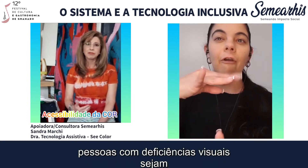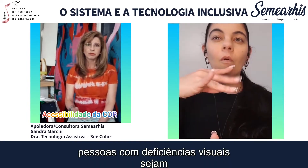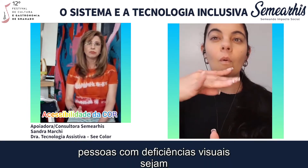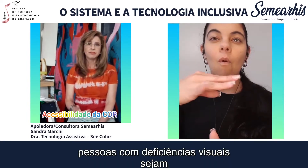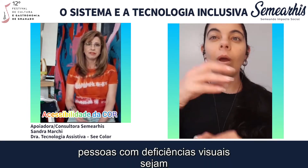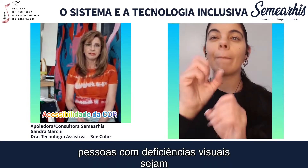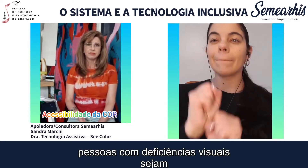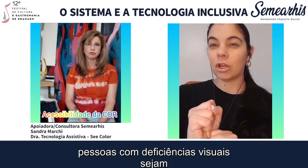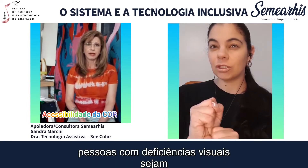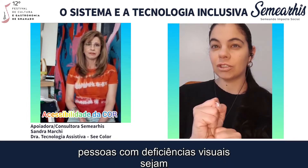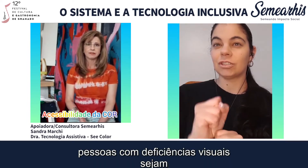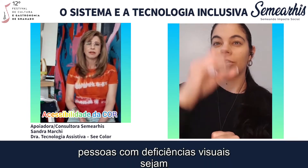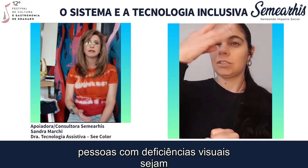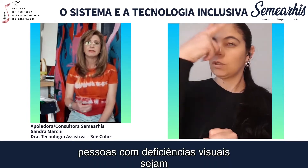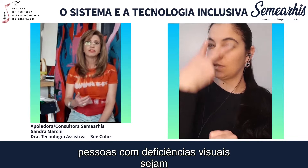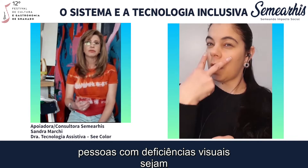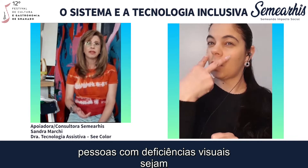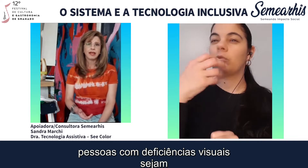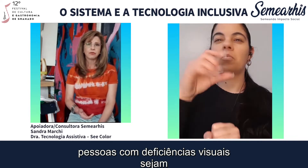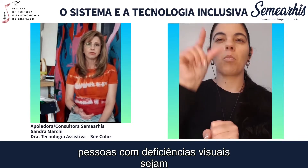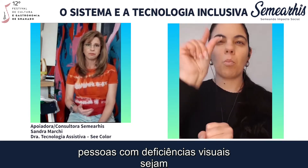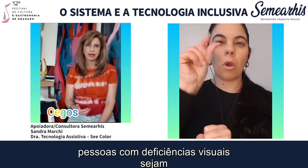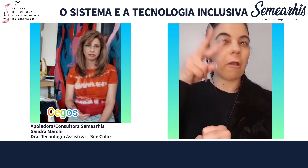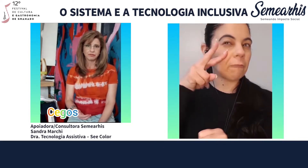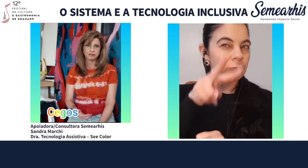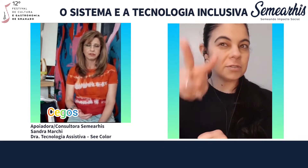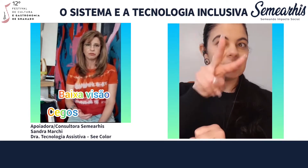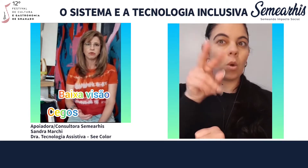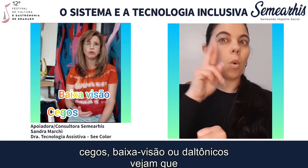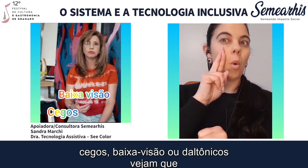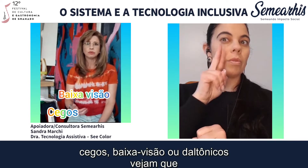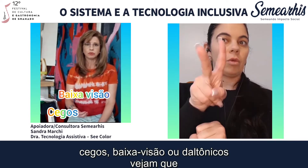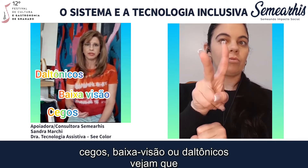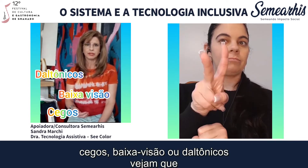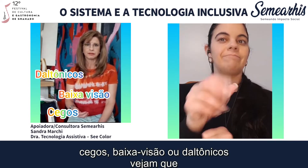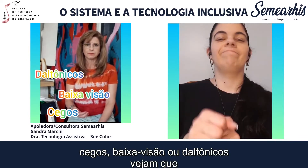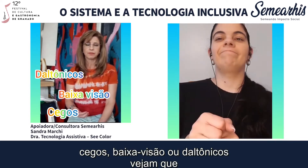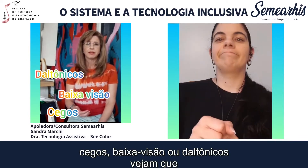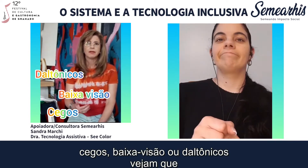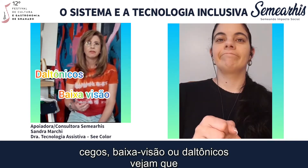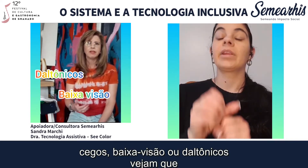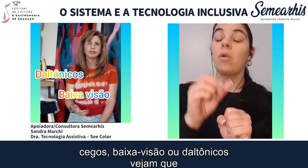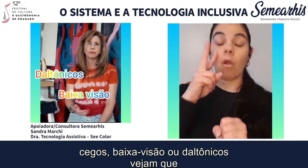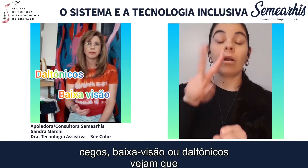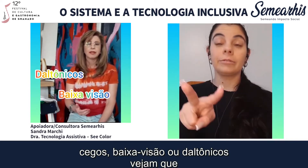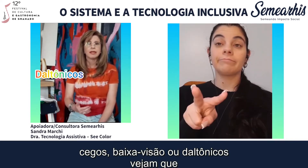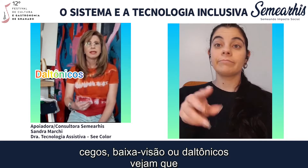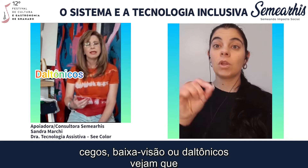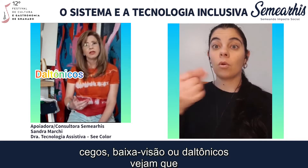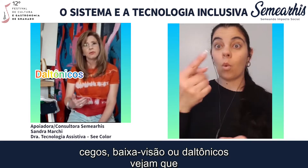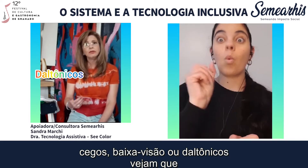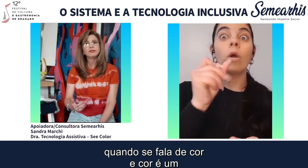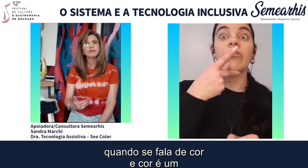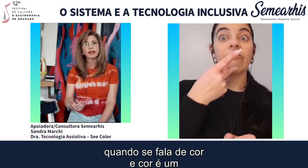para pessoas com deficiência visuais, sejam cegos, baixa visão ou daltônicas. Vejam